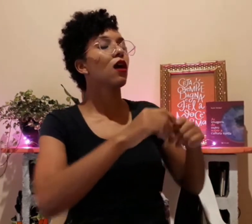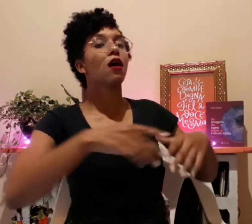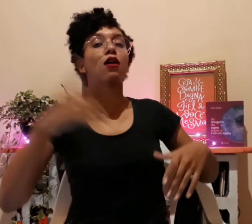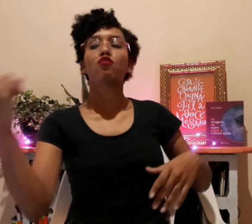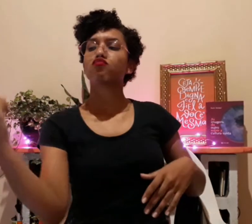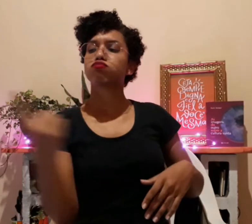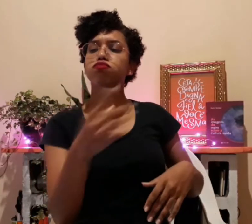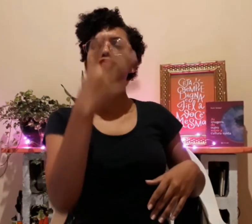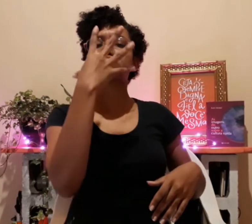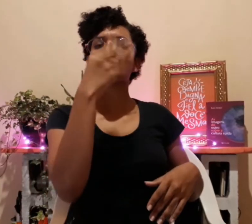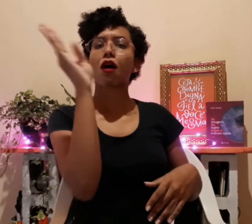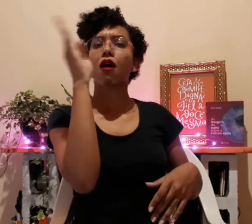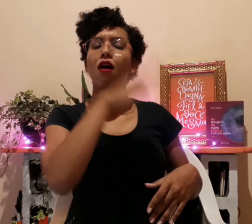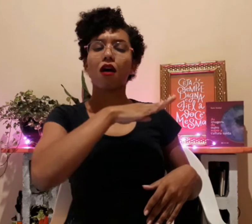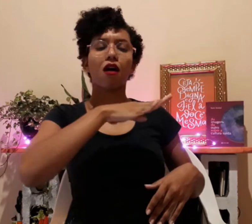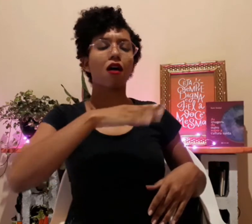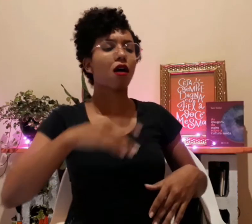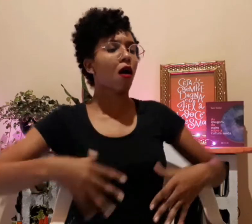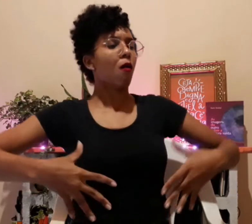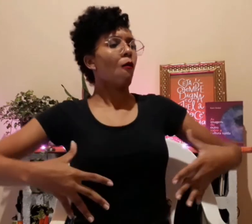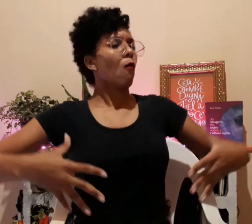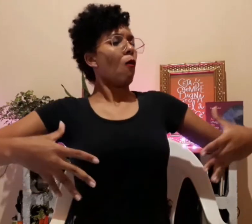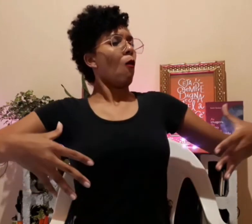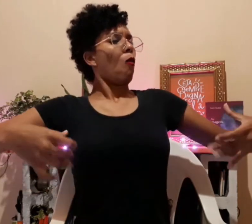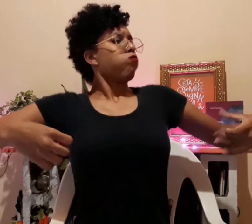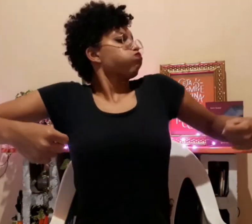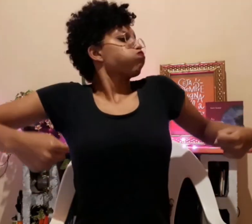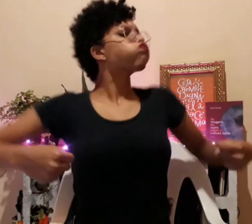Ele chega, enche os pulmões de ar